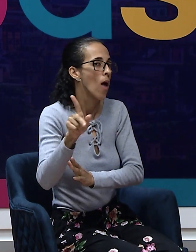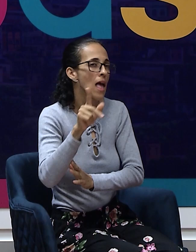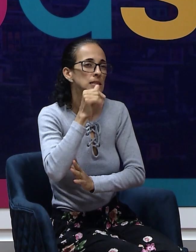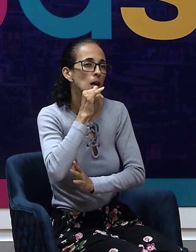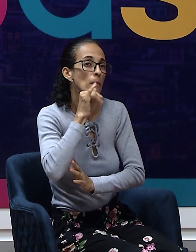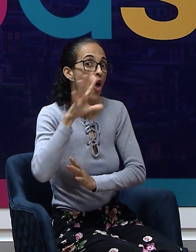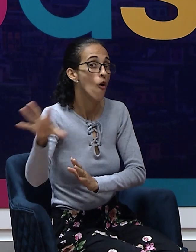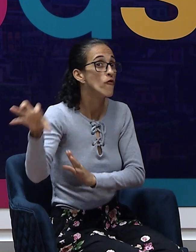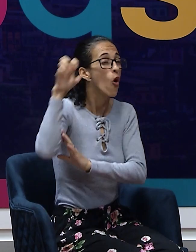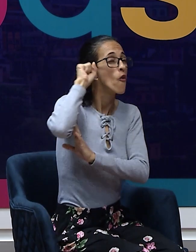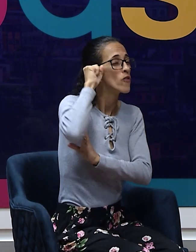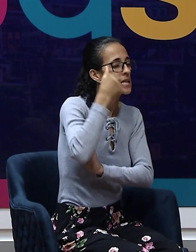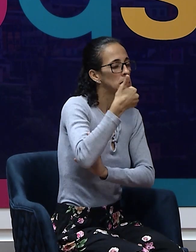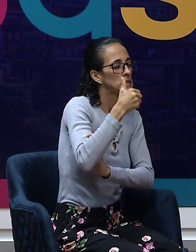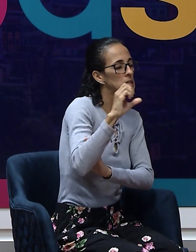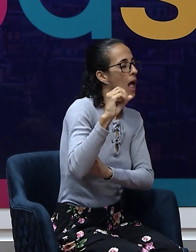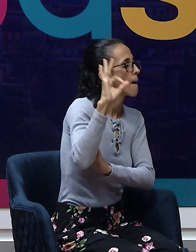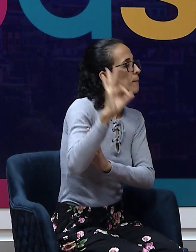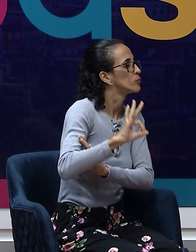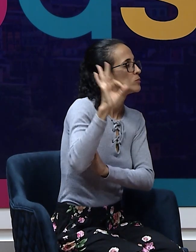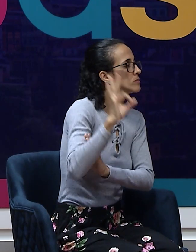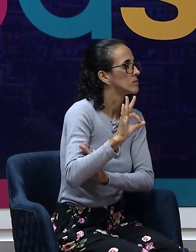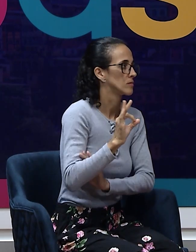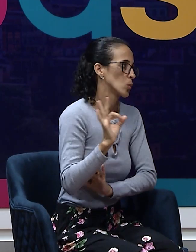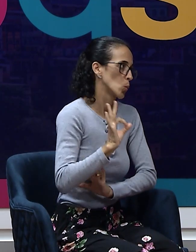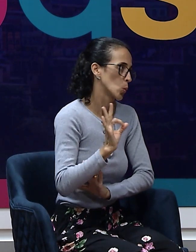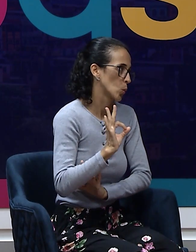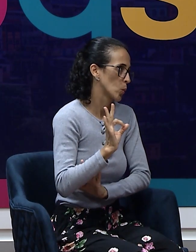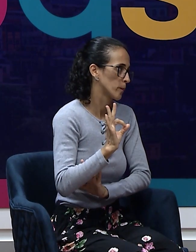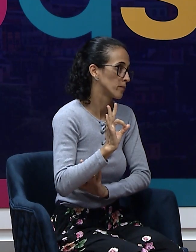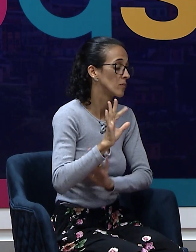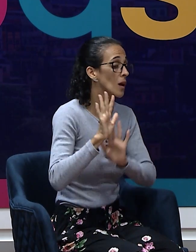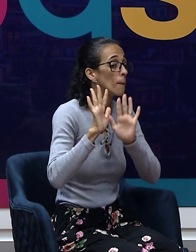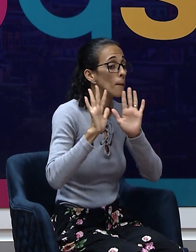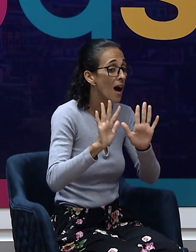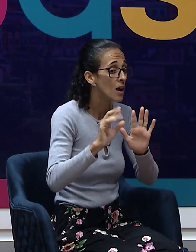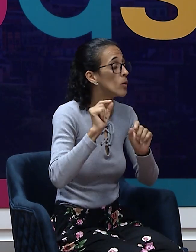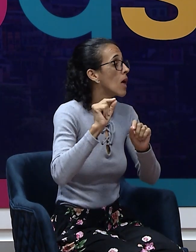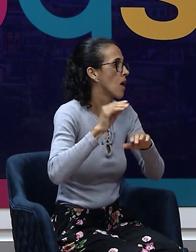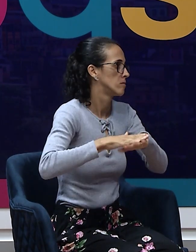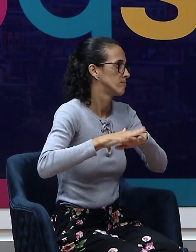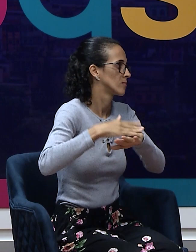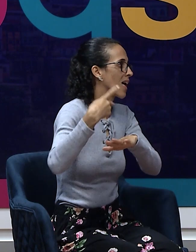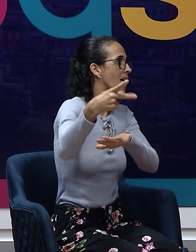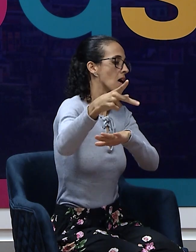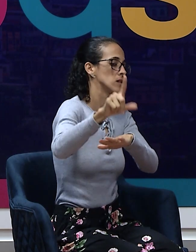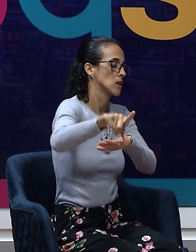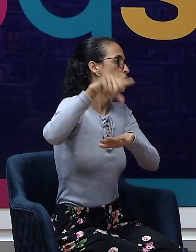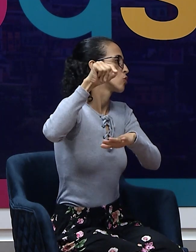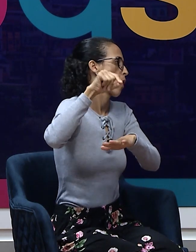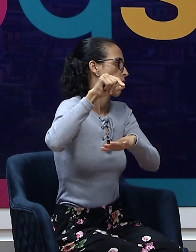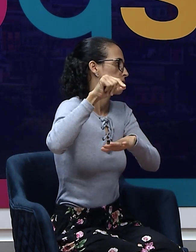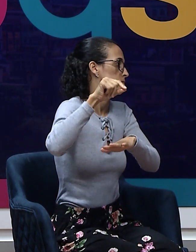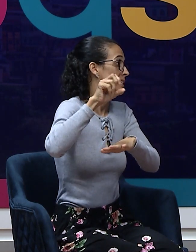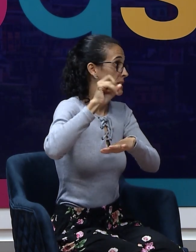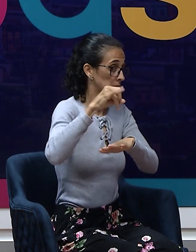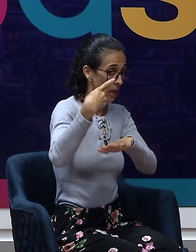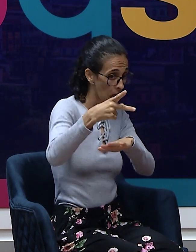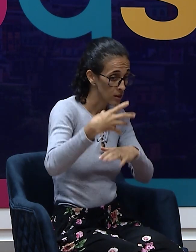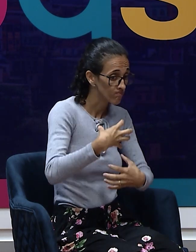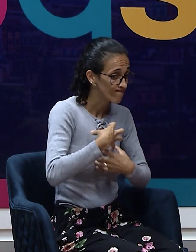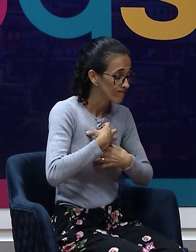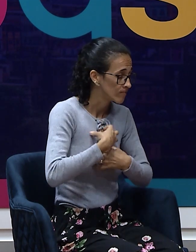precisa respeitar essa variação. Às vezes as pessoas pensam, ouve 100%, ouve não. A pessoa